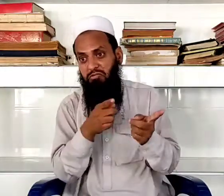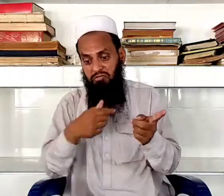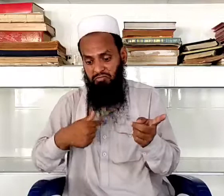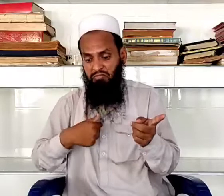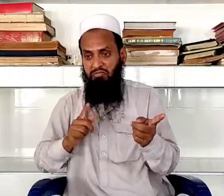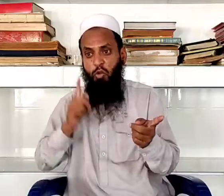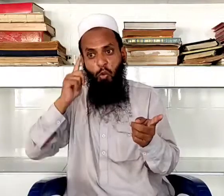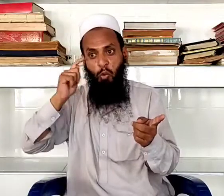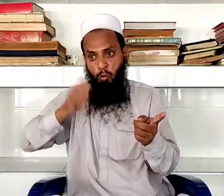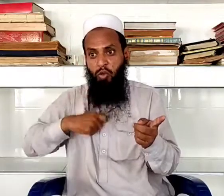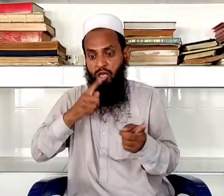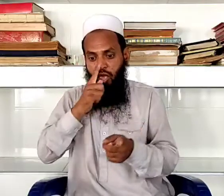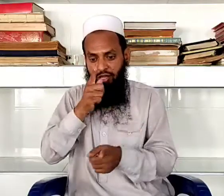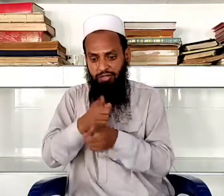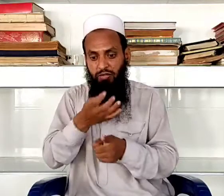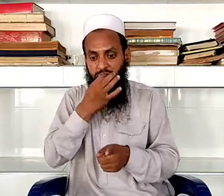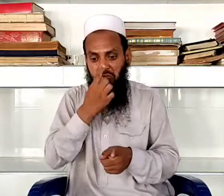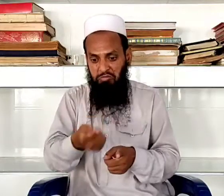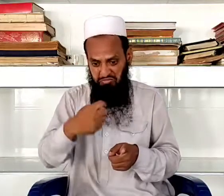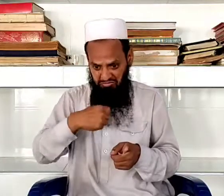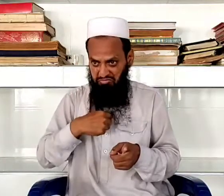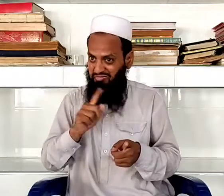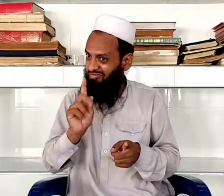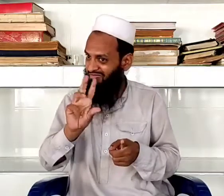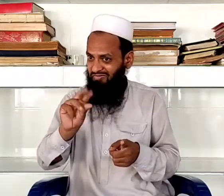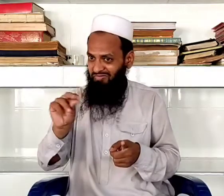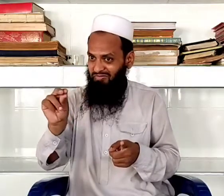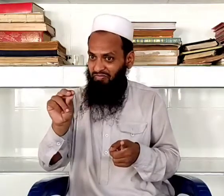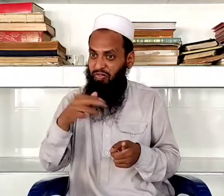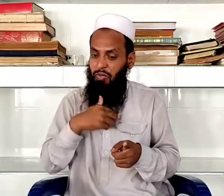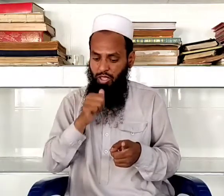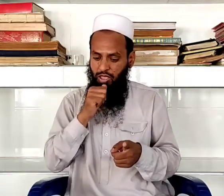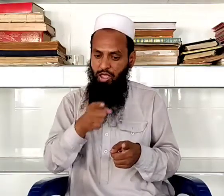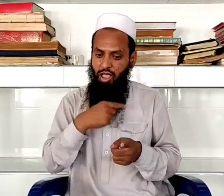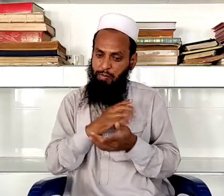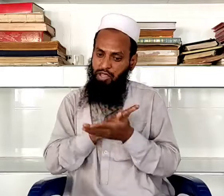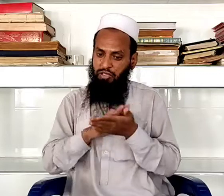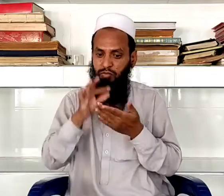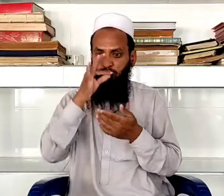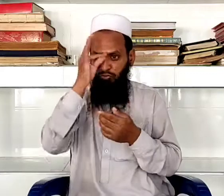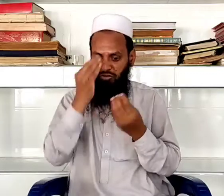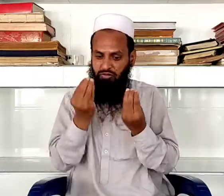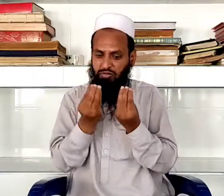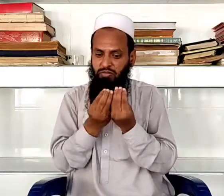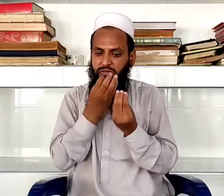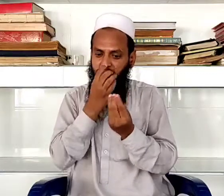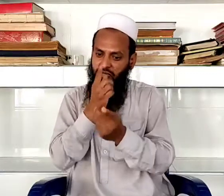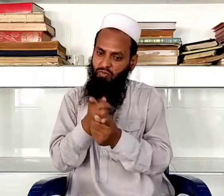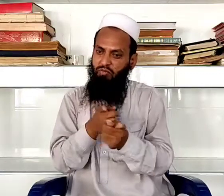जनाबे सैयदना हजरत अली मुर्तदा रजी अल्लाह तआला अन्हु की बीवी